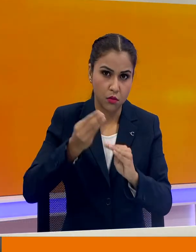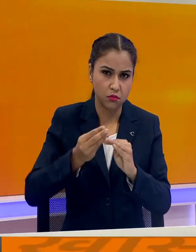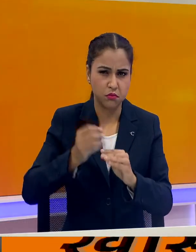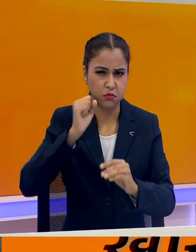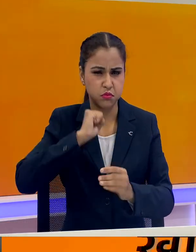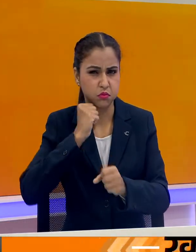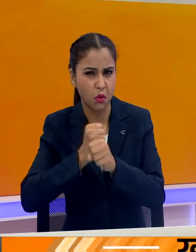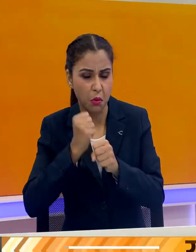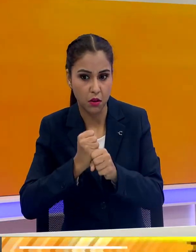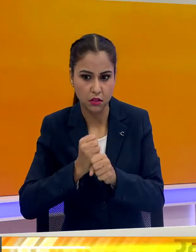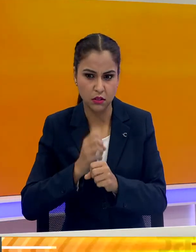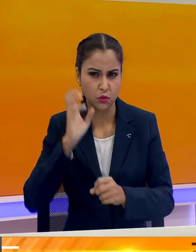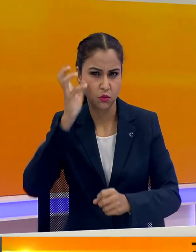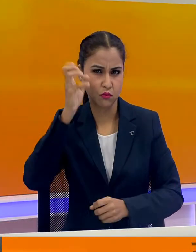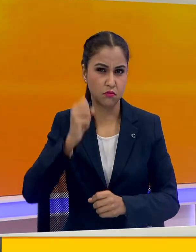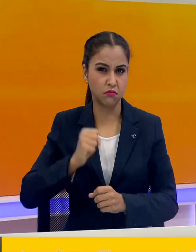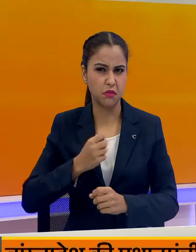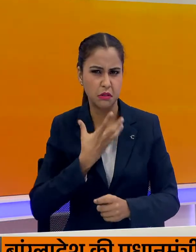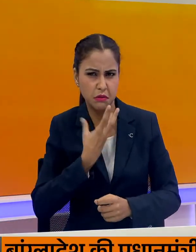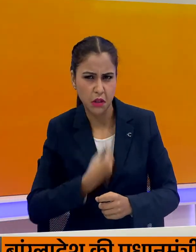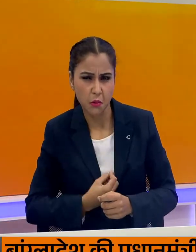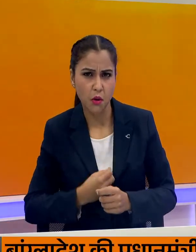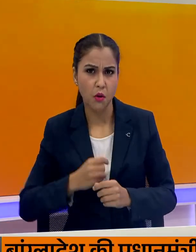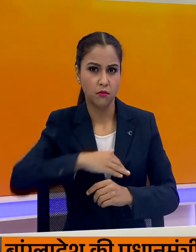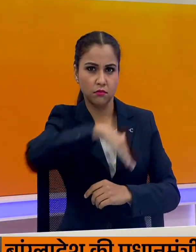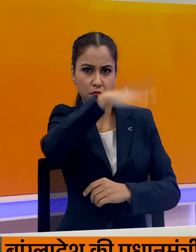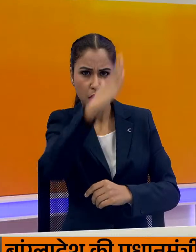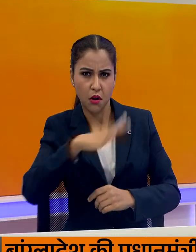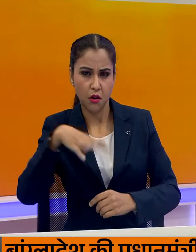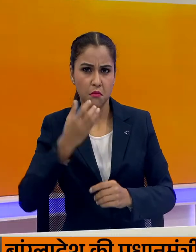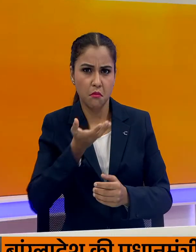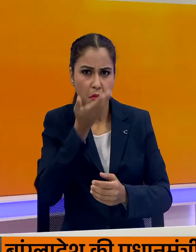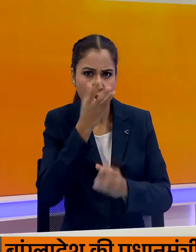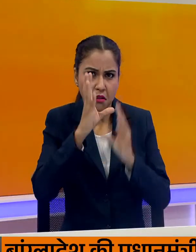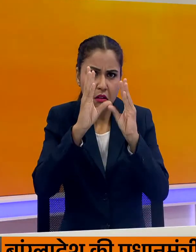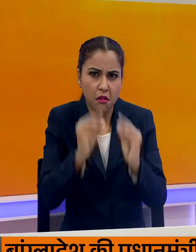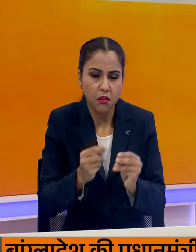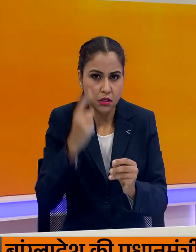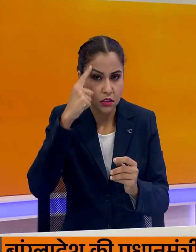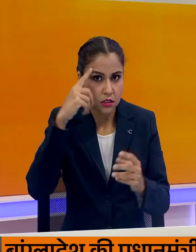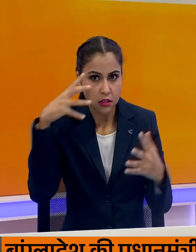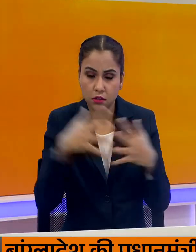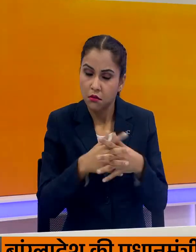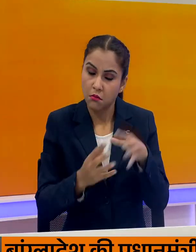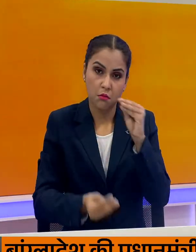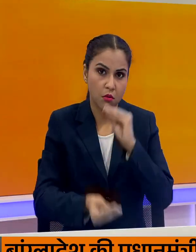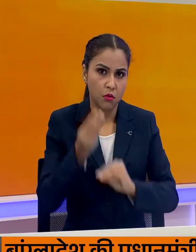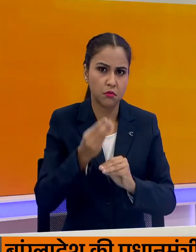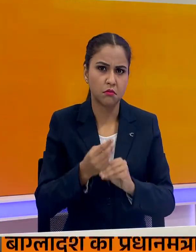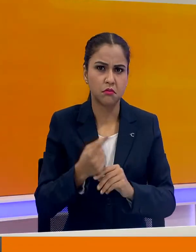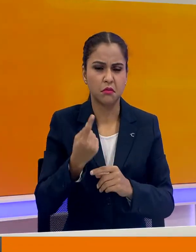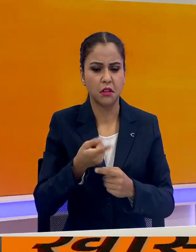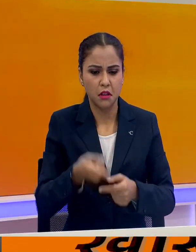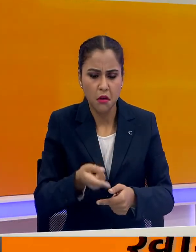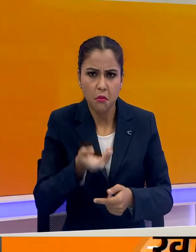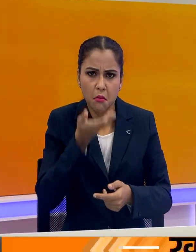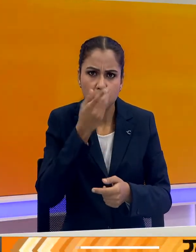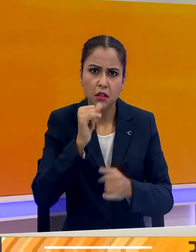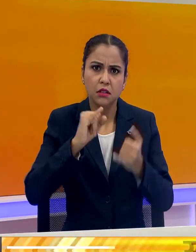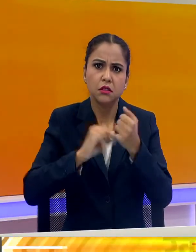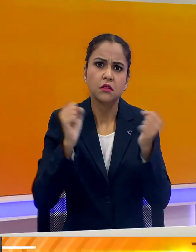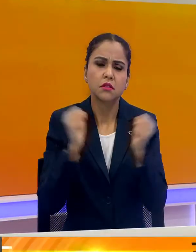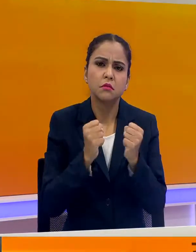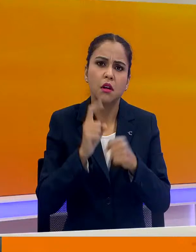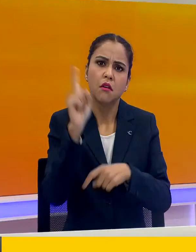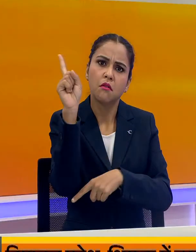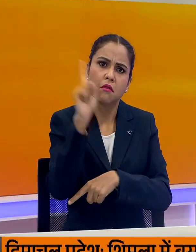है, नाराजगी है और पहाड़ों की रानी पानी की कमी से जूझ रही है। पानी है, चौथे दिन 5वें दिन आ रहा है। पानी कितना स्टोर